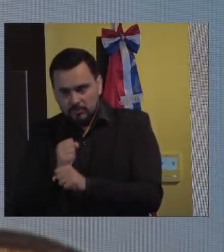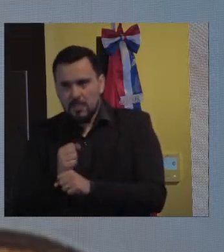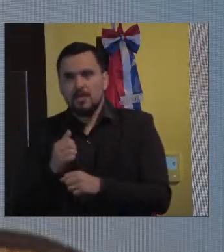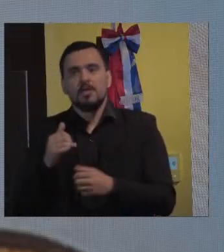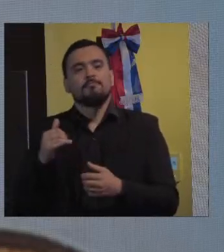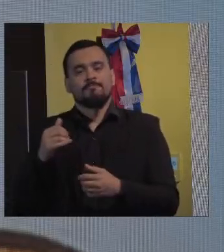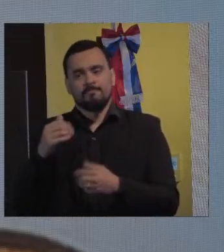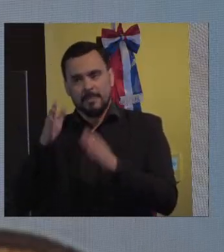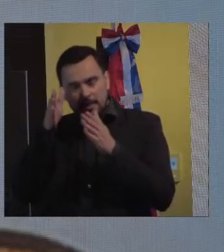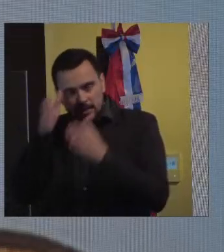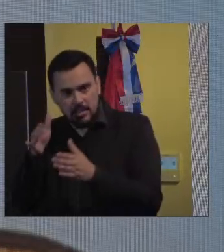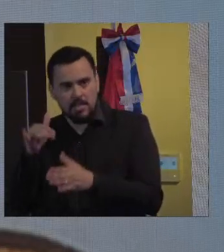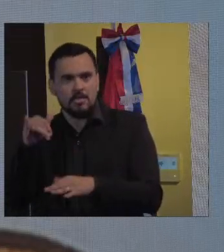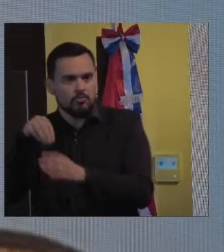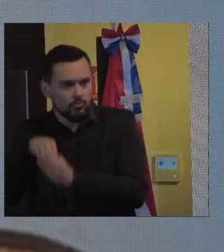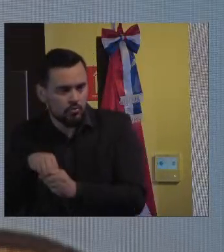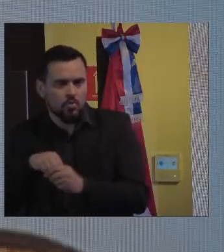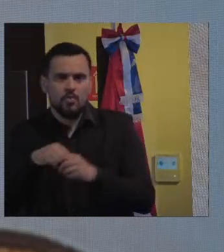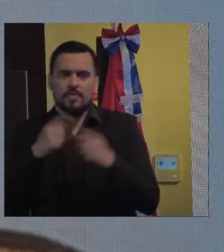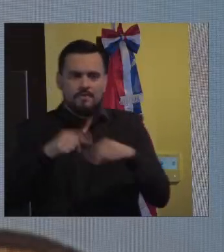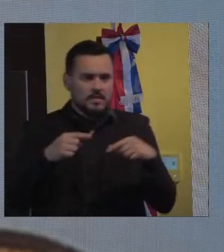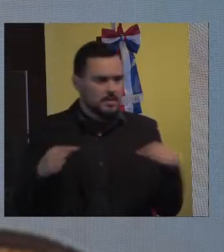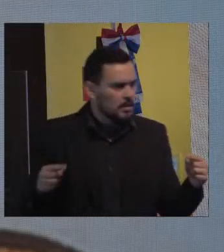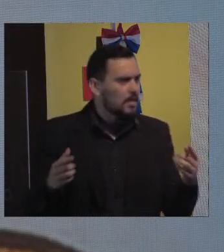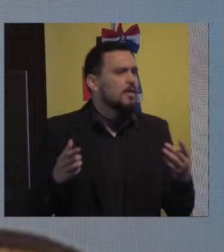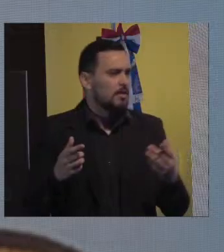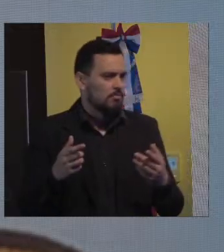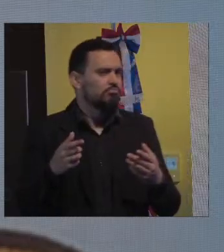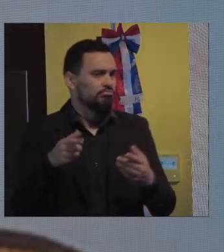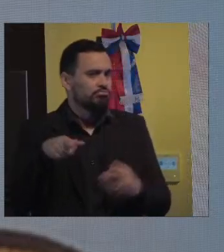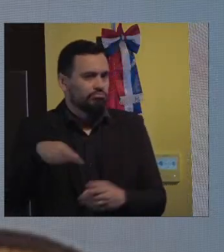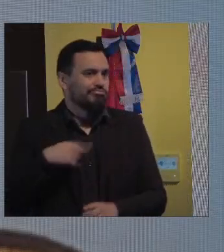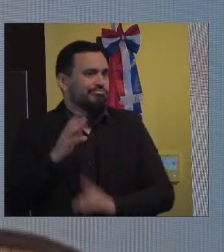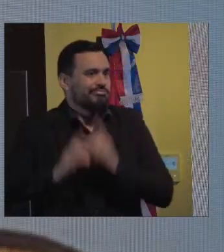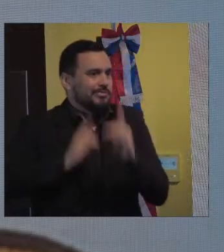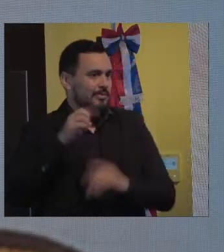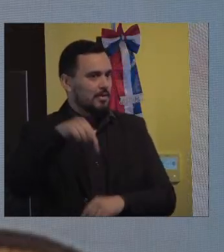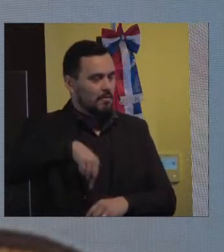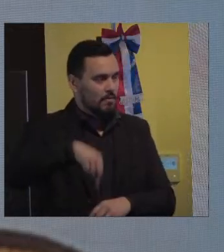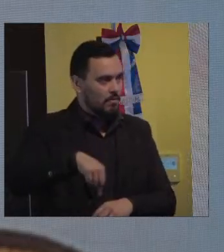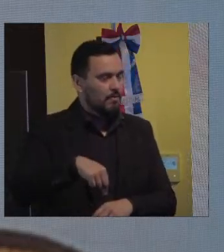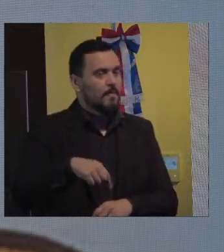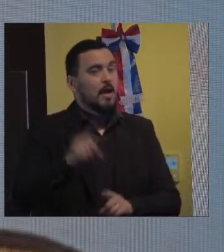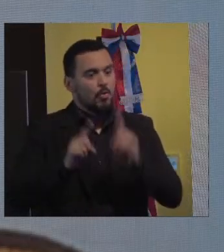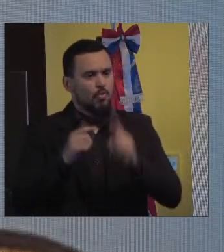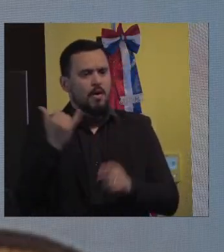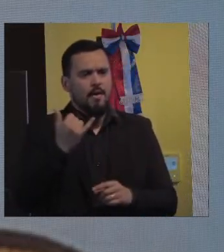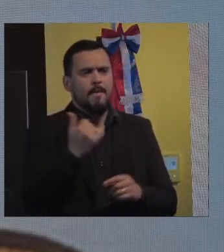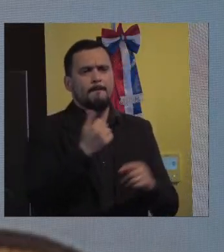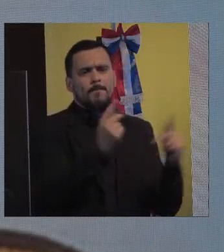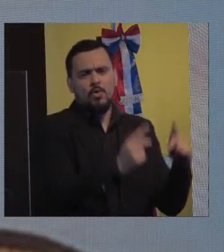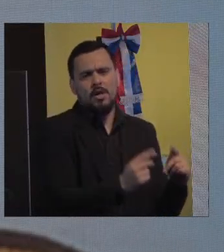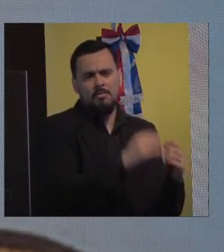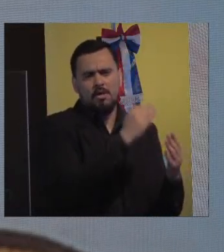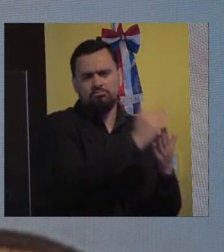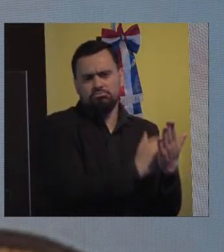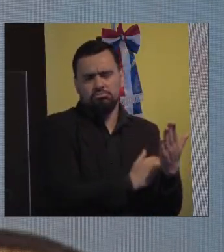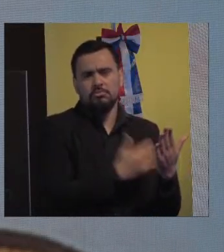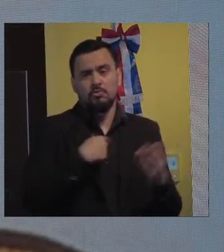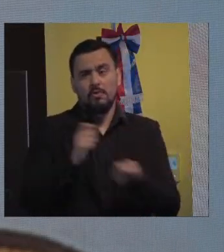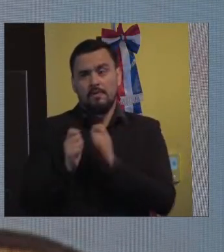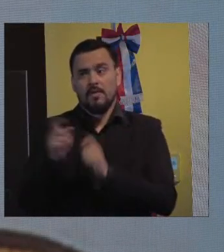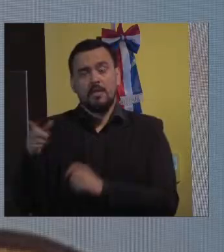de género, inclusión y diversidad, que está desarrollando programas. Hoy estaba hablando con nuestro